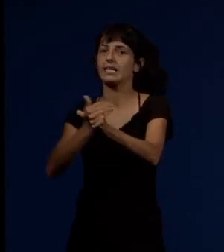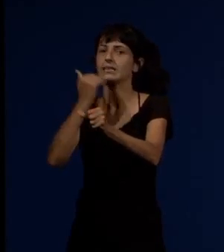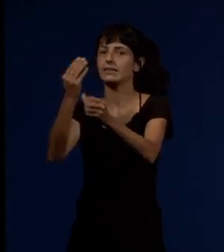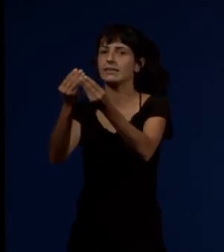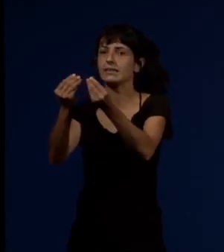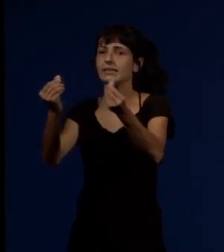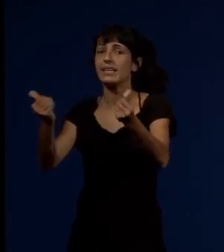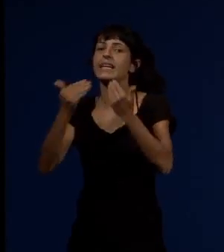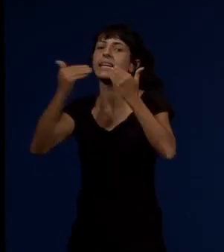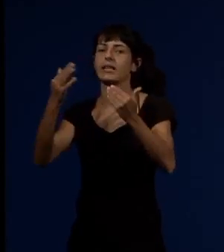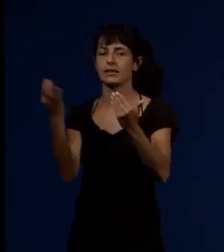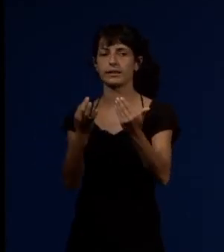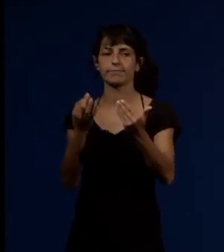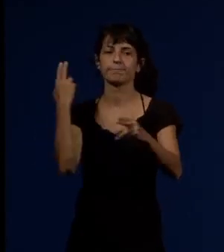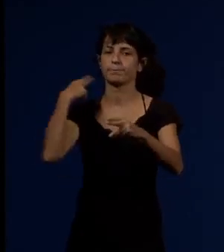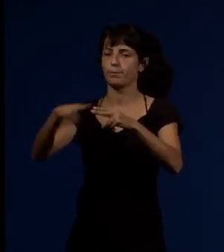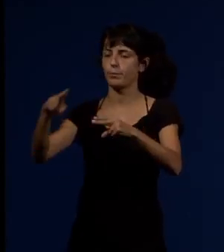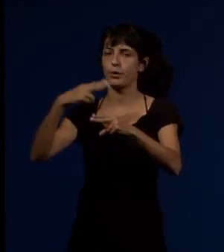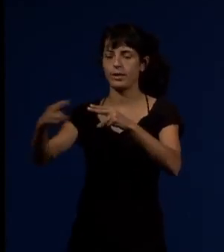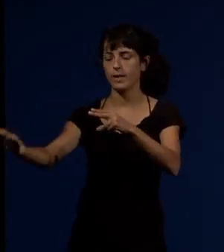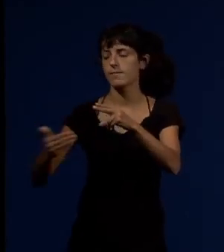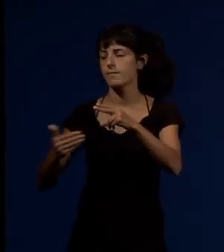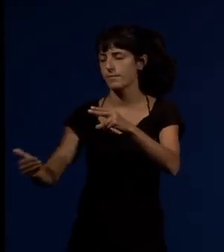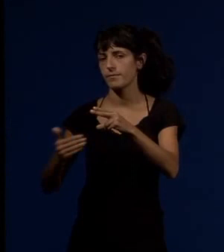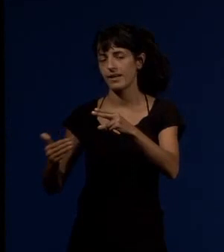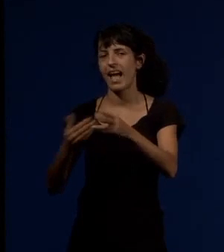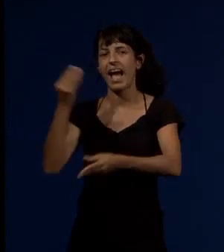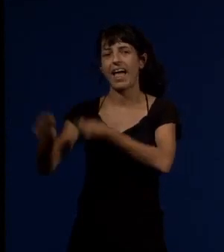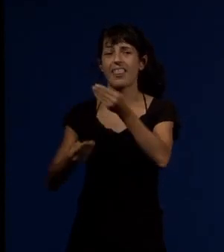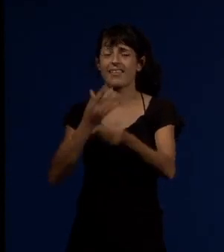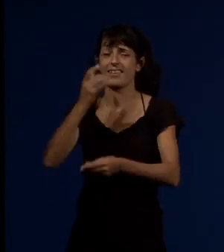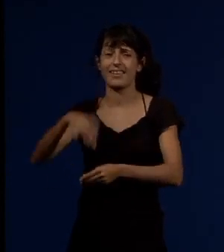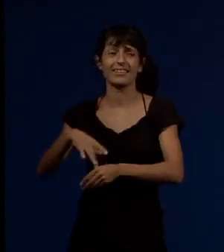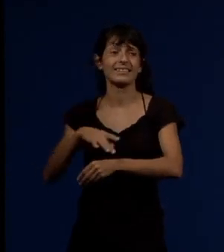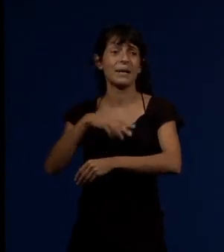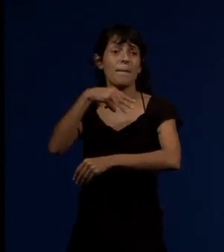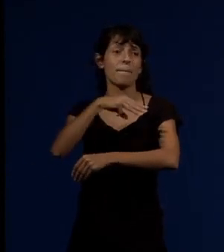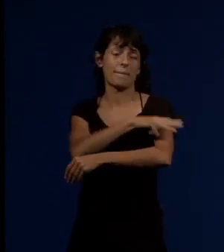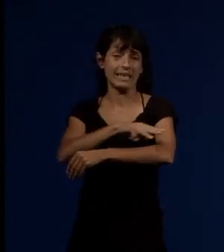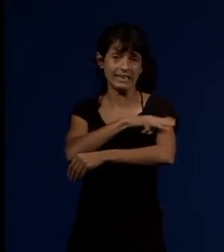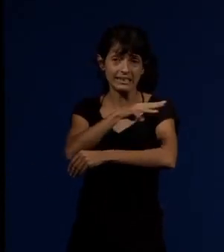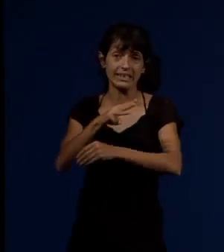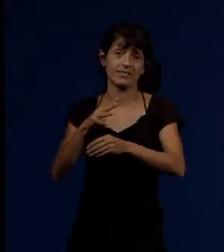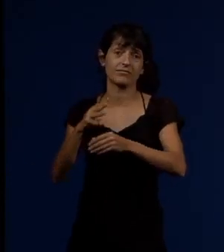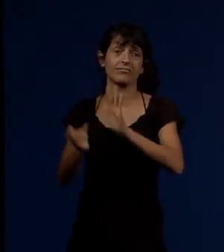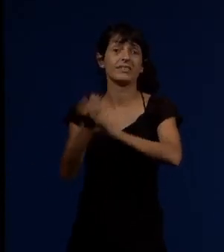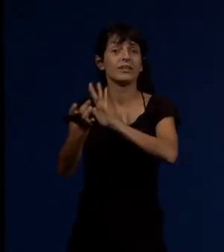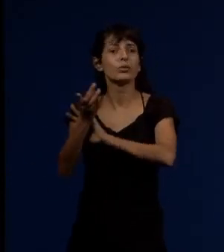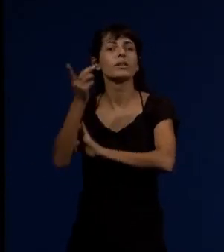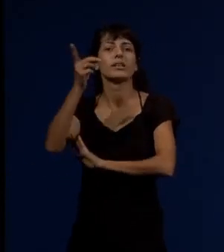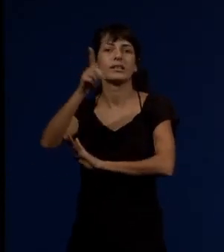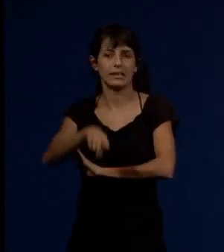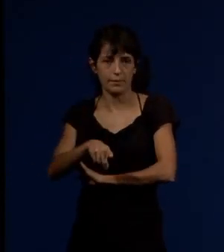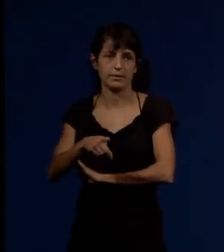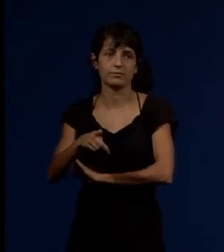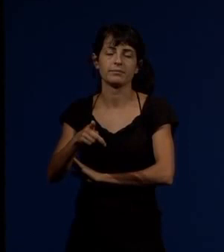sí por unha política nefasta que practica tanto o Ministerio de Industria como a Consellería do señor Conde.